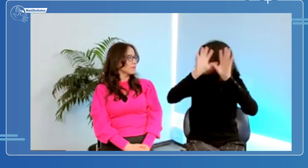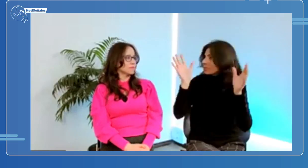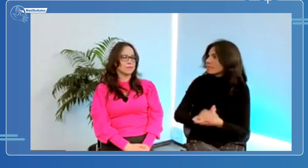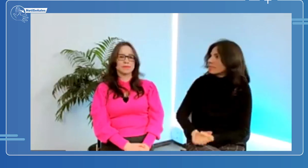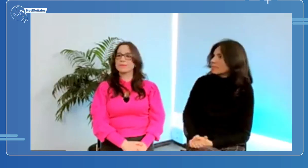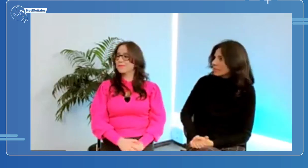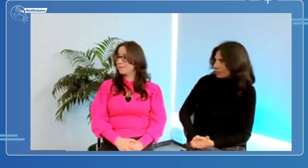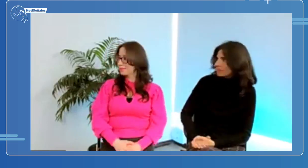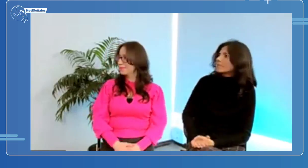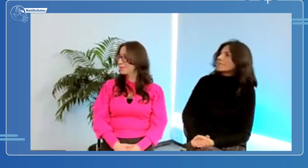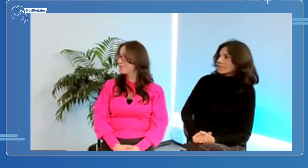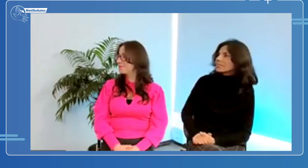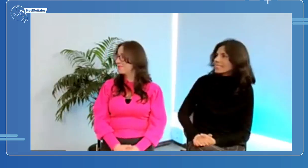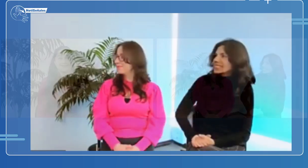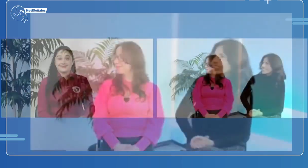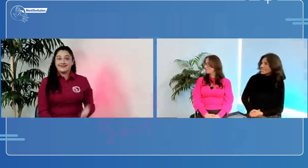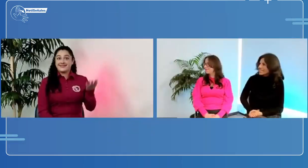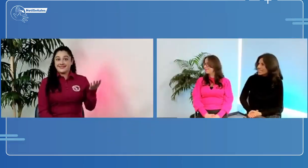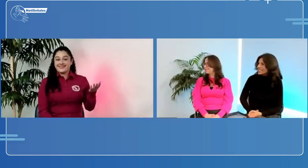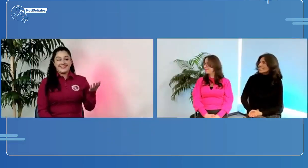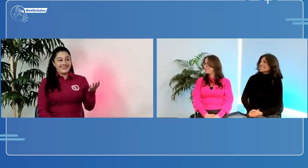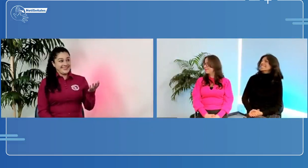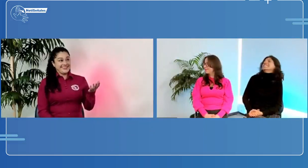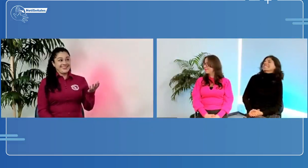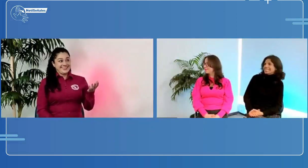guía de esta clase de temas.